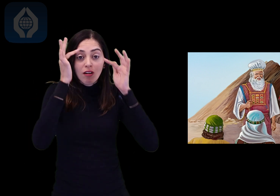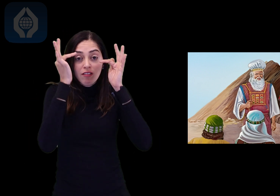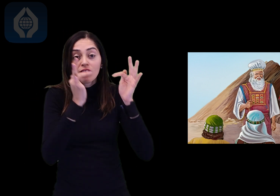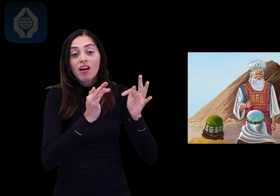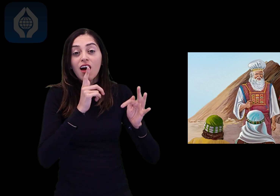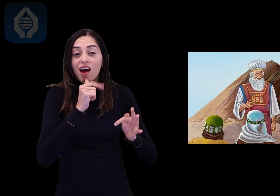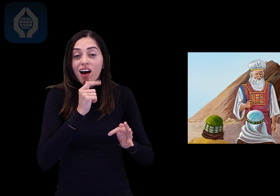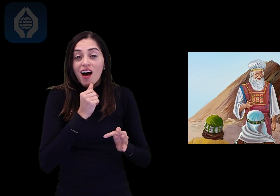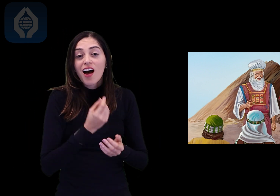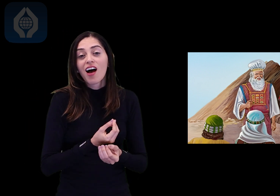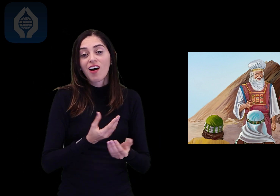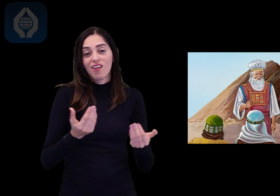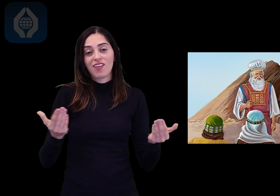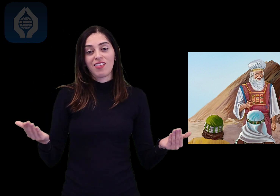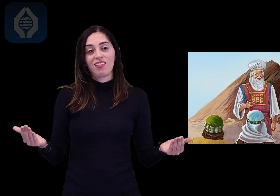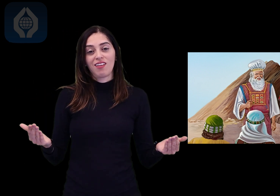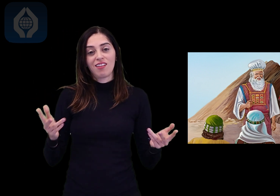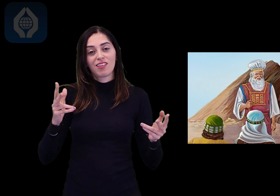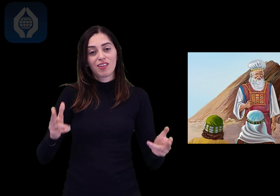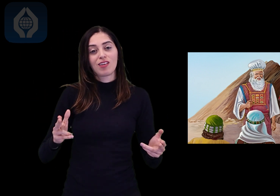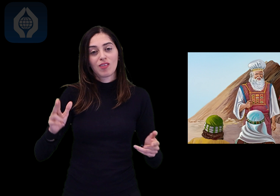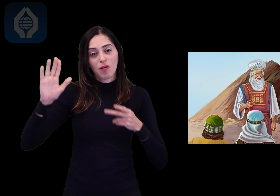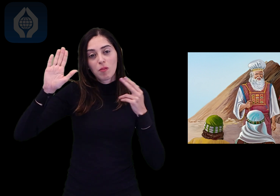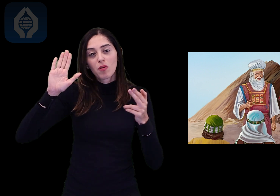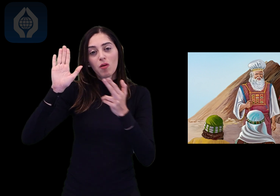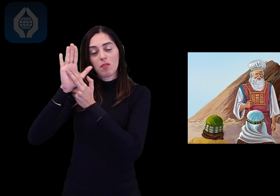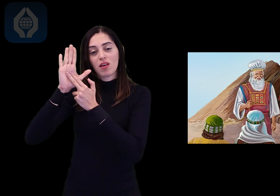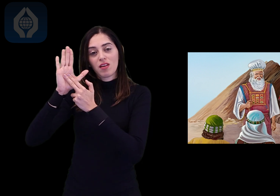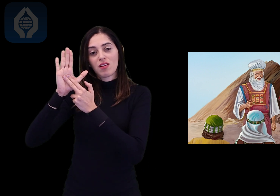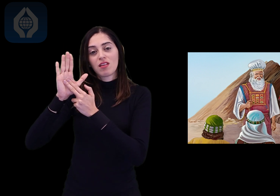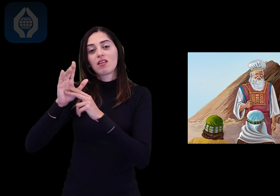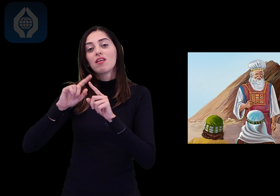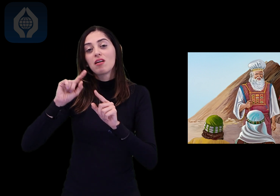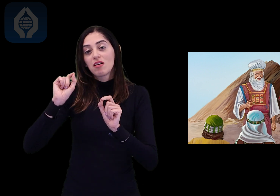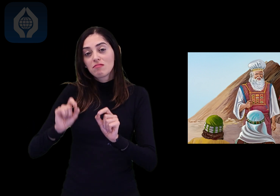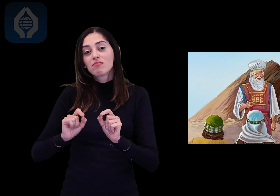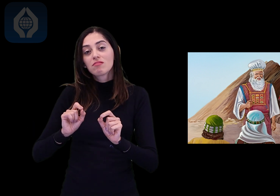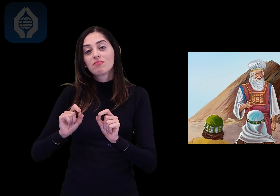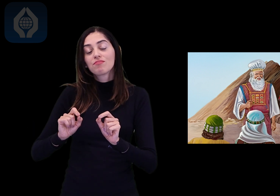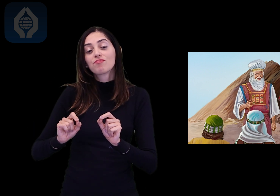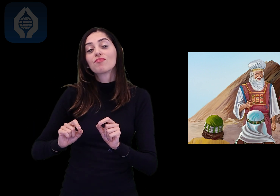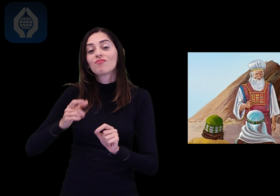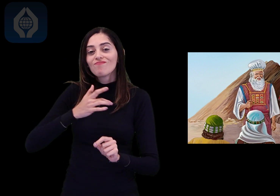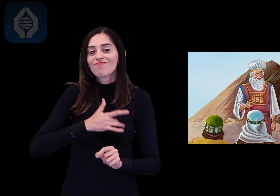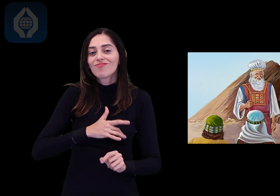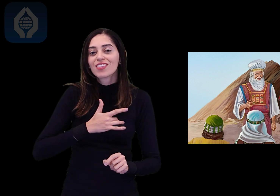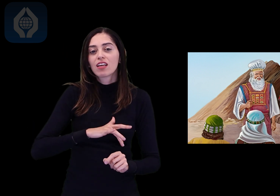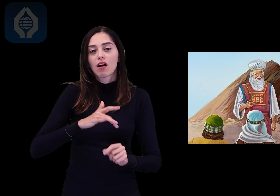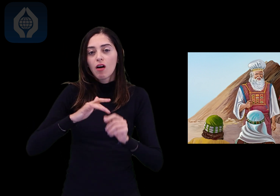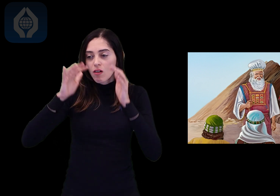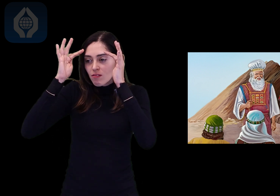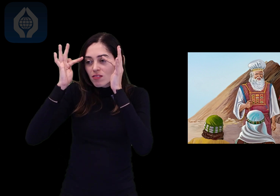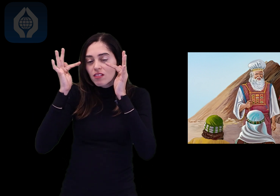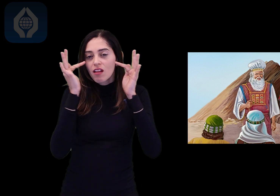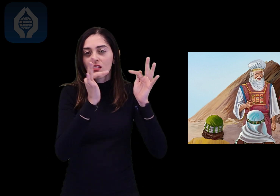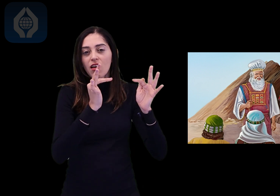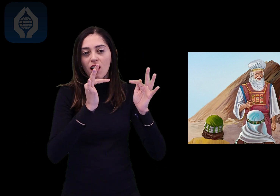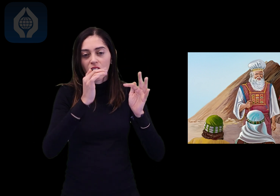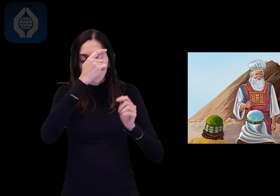era fiel para suprir a água para eles, exatamente como prometera. Mas em vez de mostrar a fidelidade e a santidade de